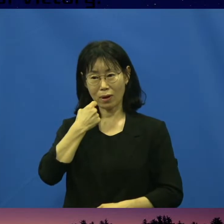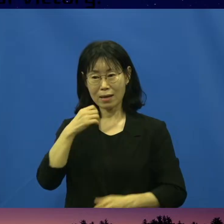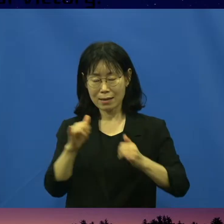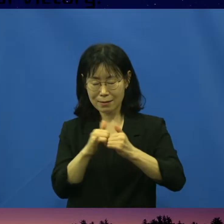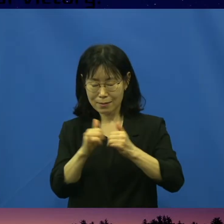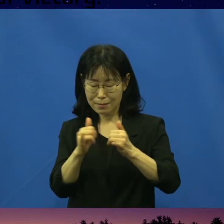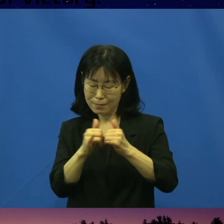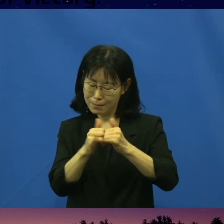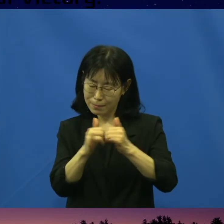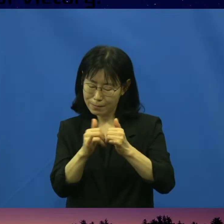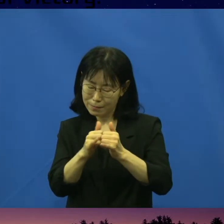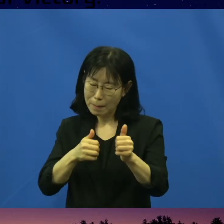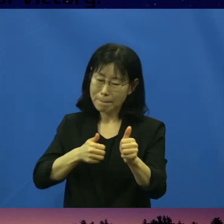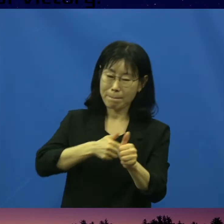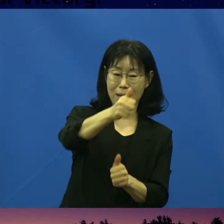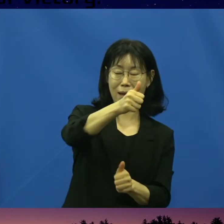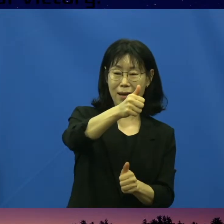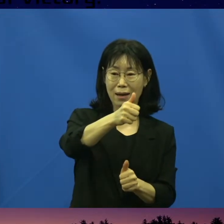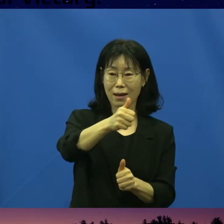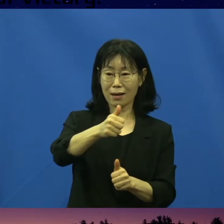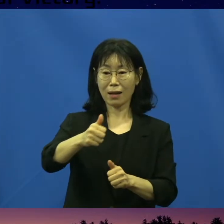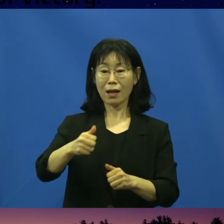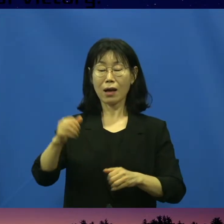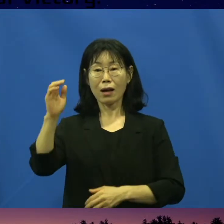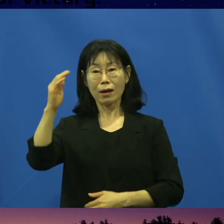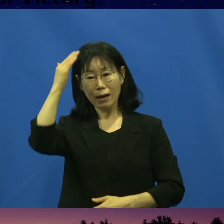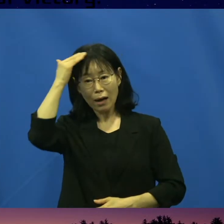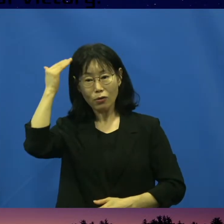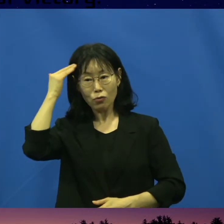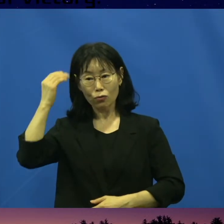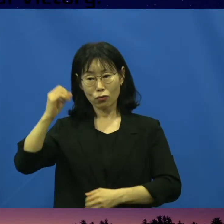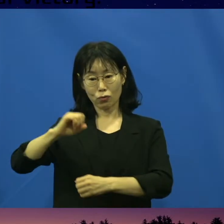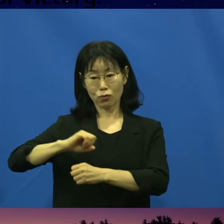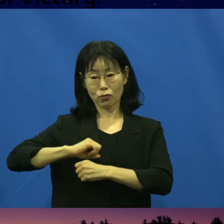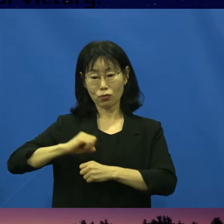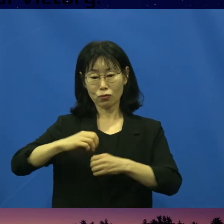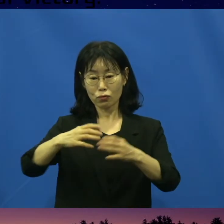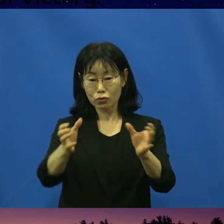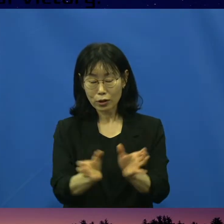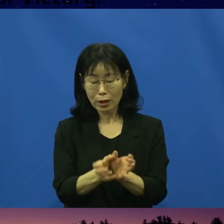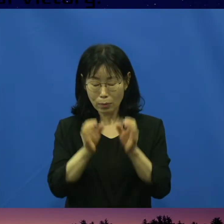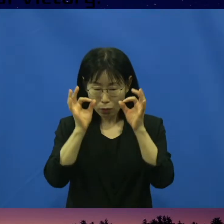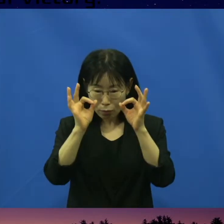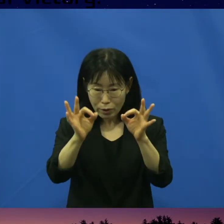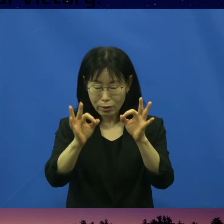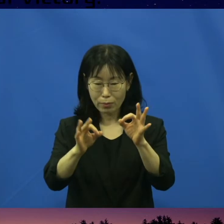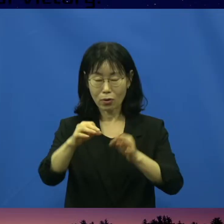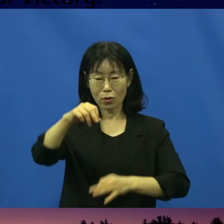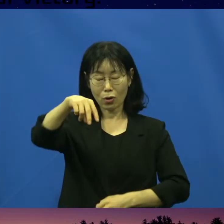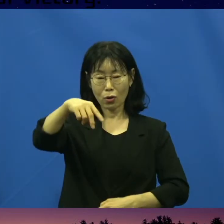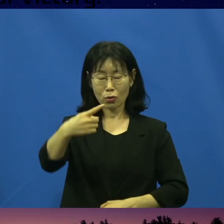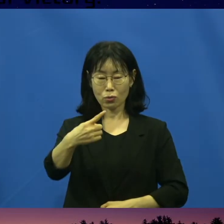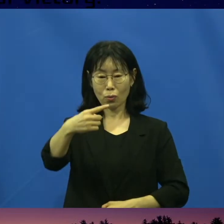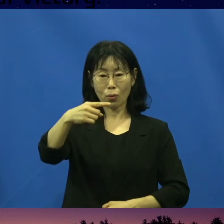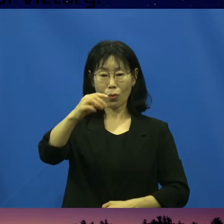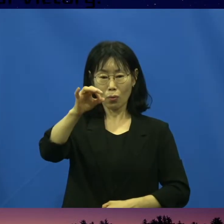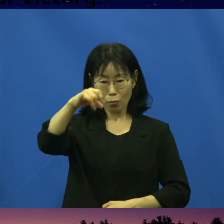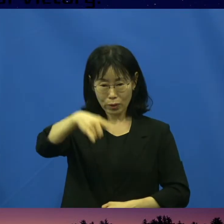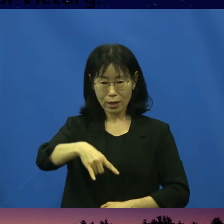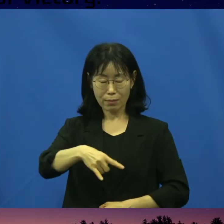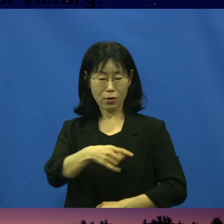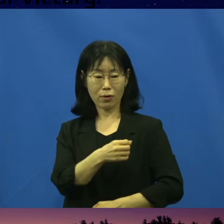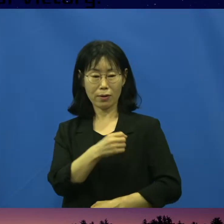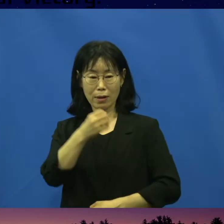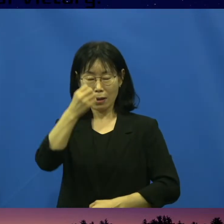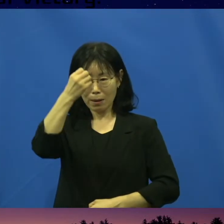우리 한국어로 치면 소위부터 시작해서 위관급, 영관급, 원스타, 투스타 이러면서 막 올라가잖아요,